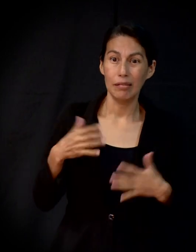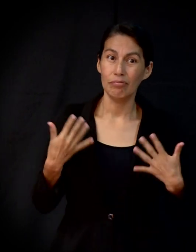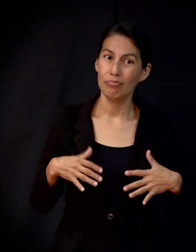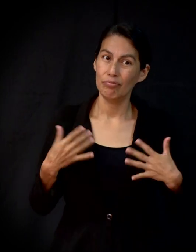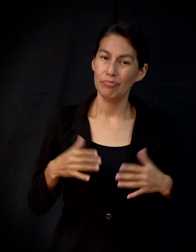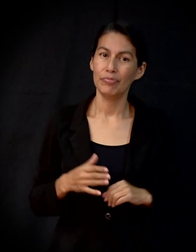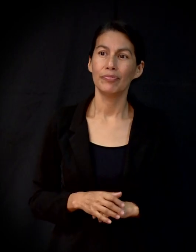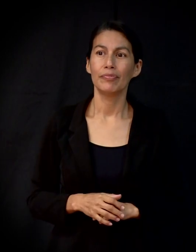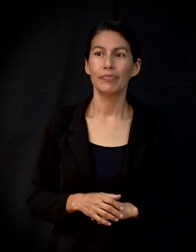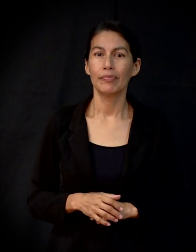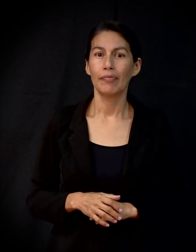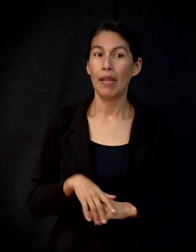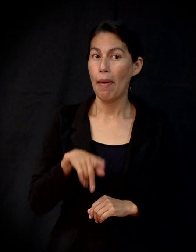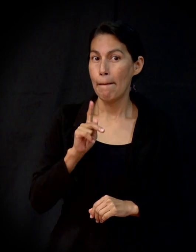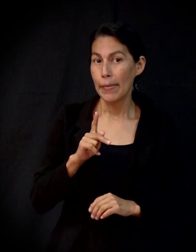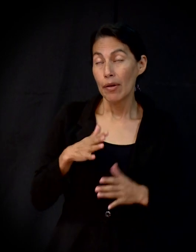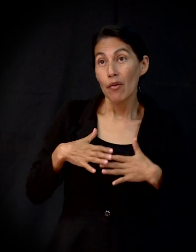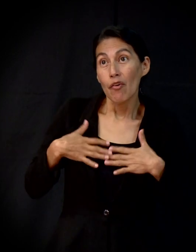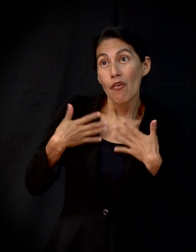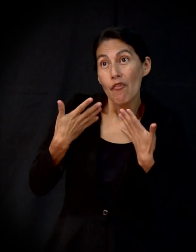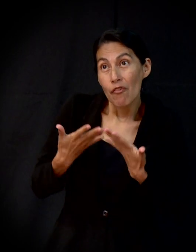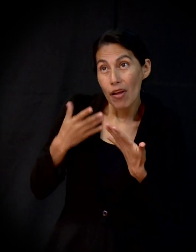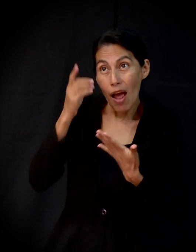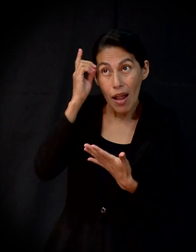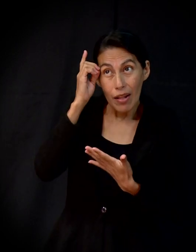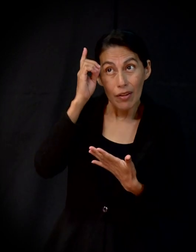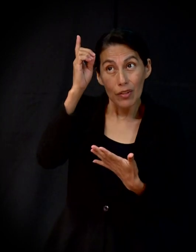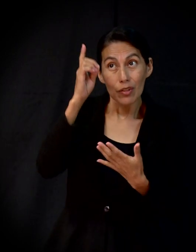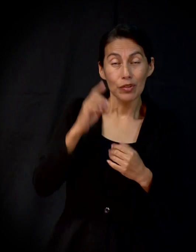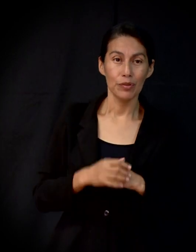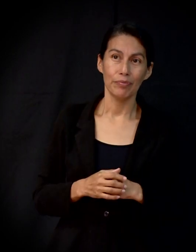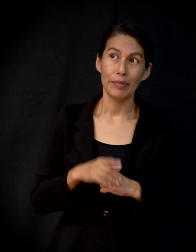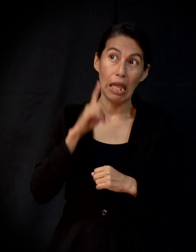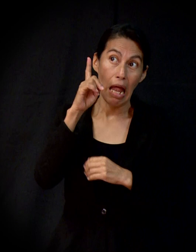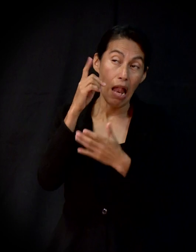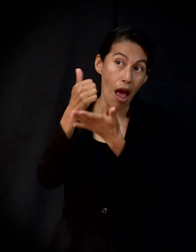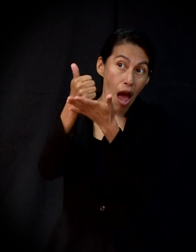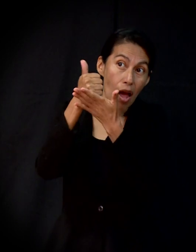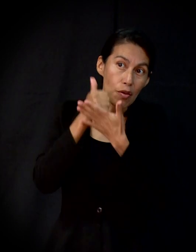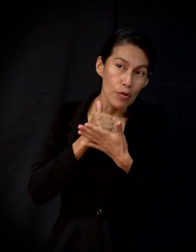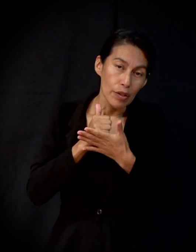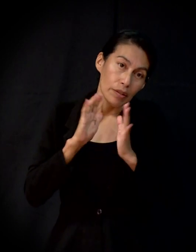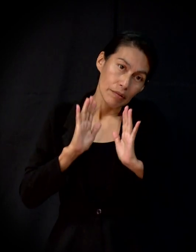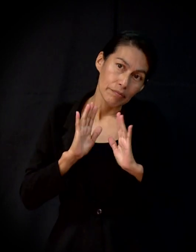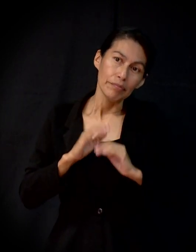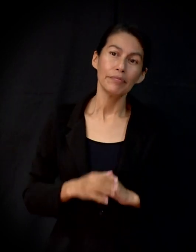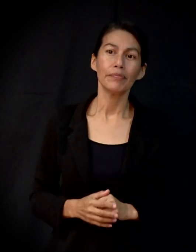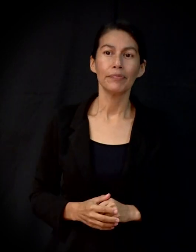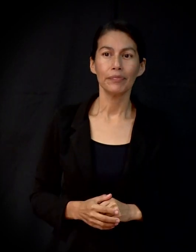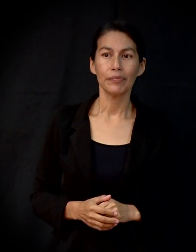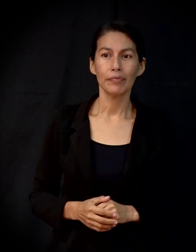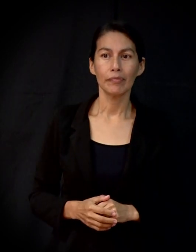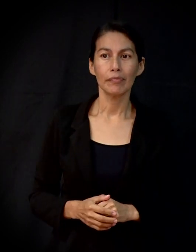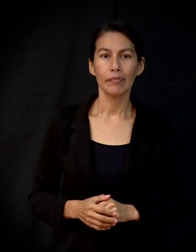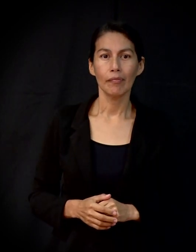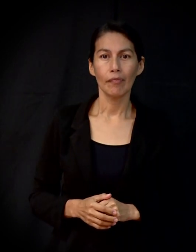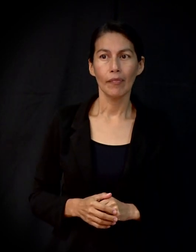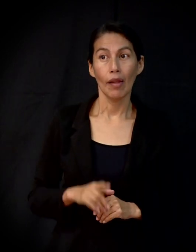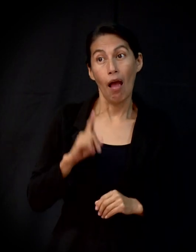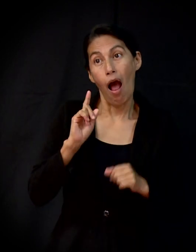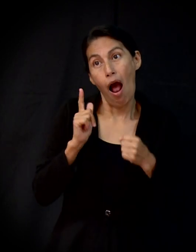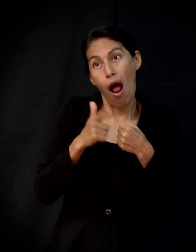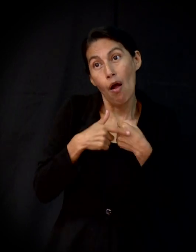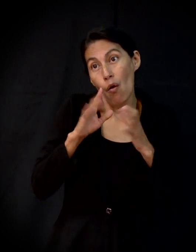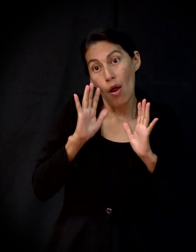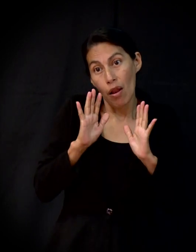poco cara la casa, pero que confiáramos en Dios, que Él nos ayudaría de alguna forma, de